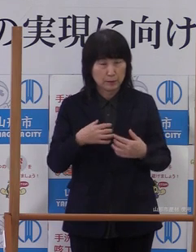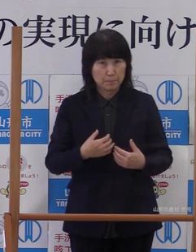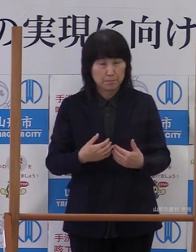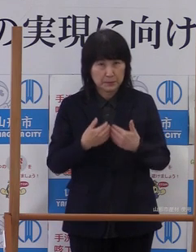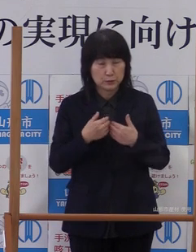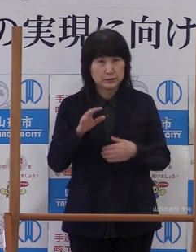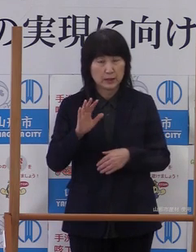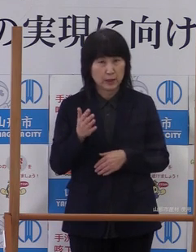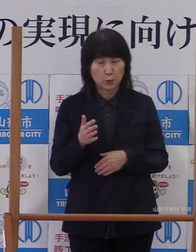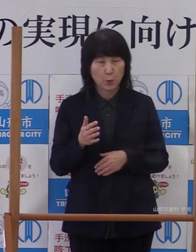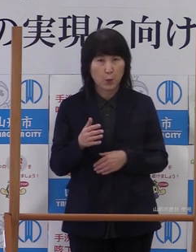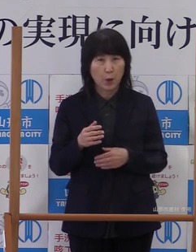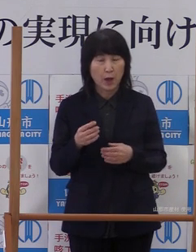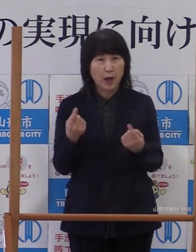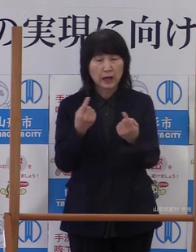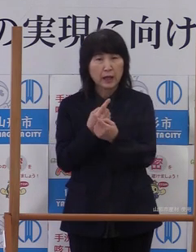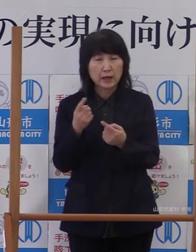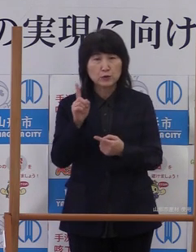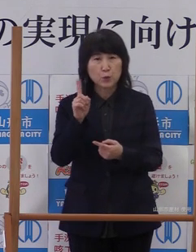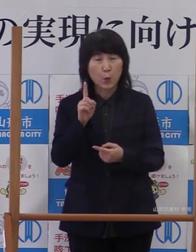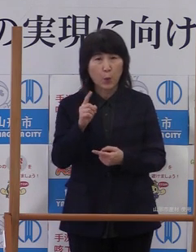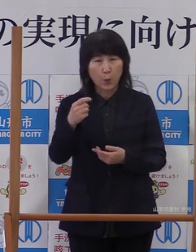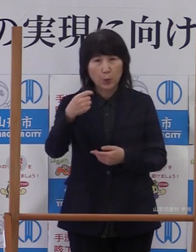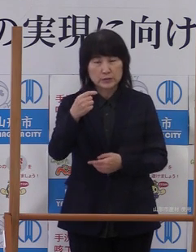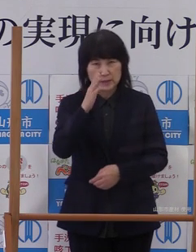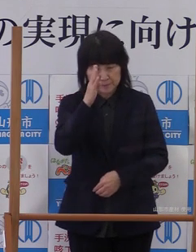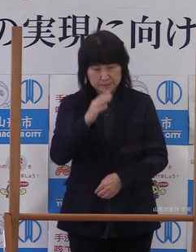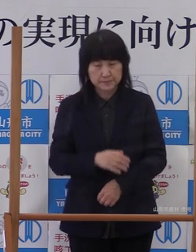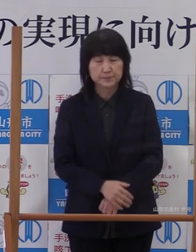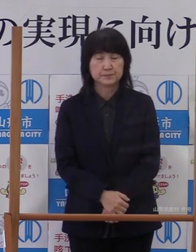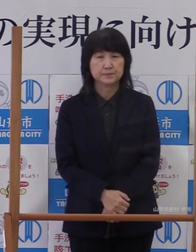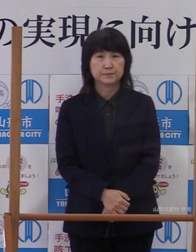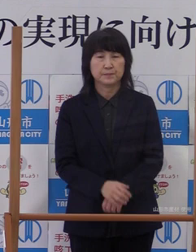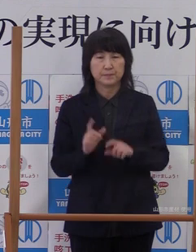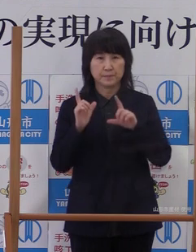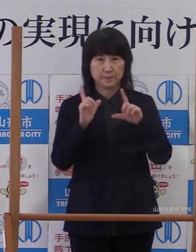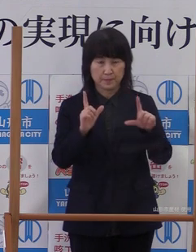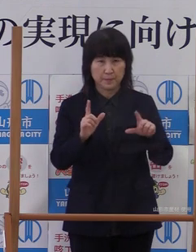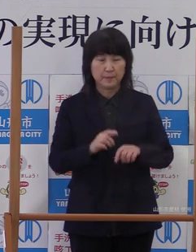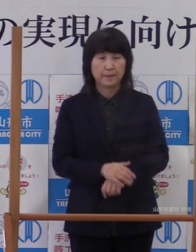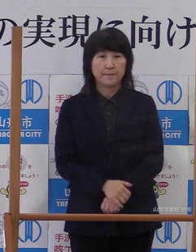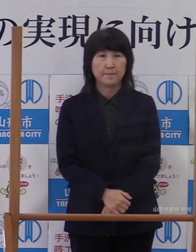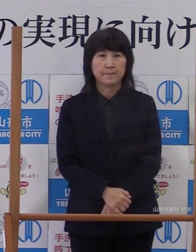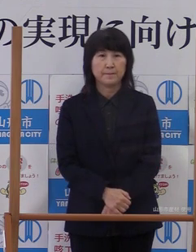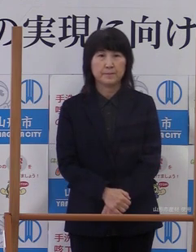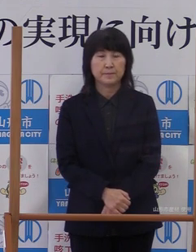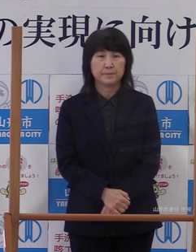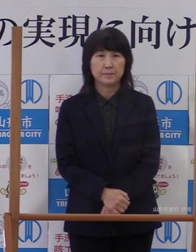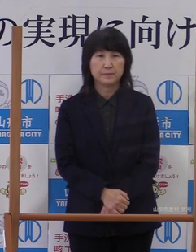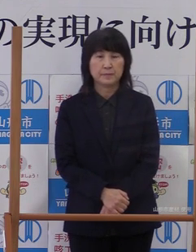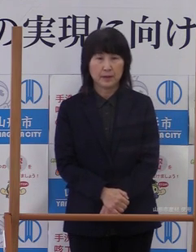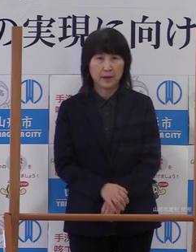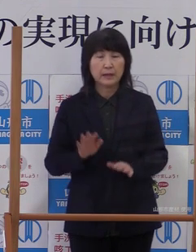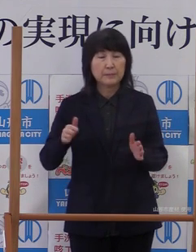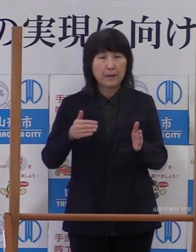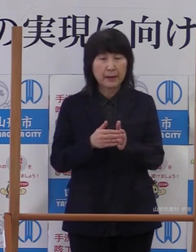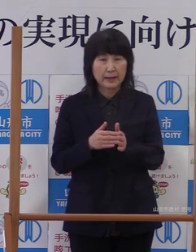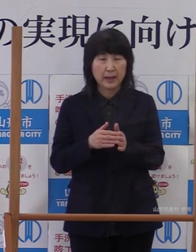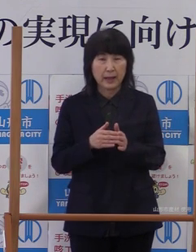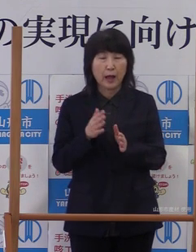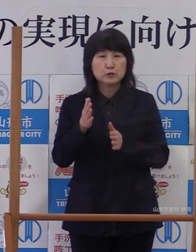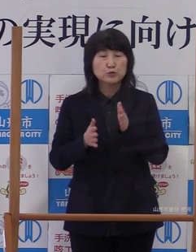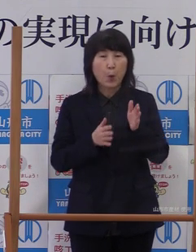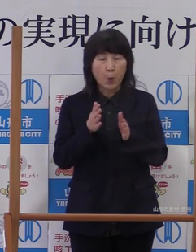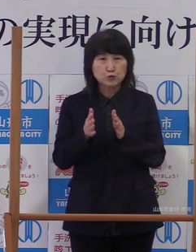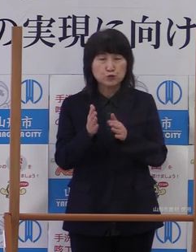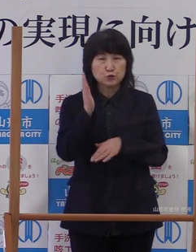はどういったものなんですか、教えてください。 はい、これまでですね、スポーツ政